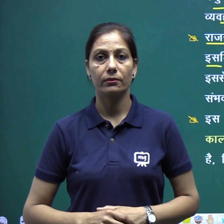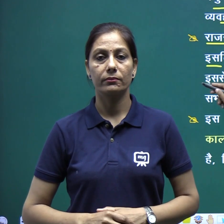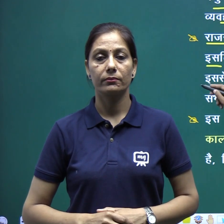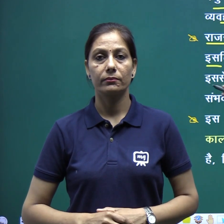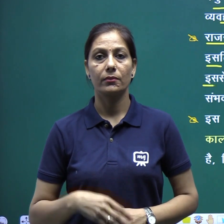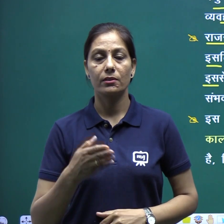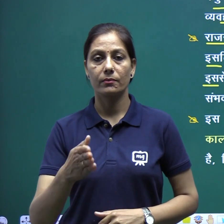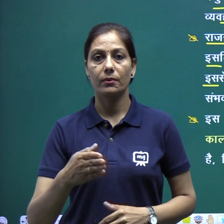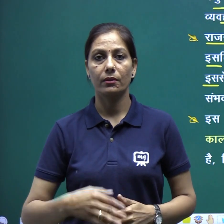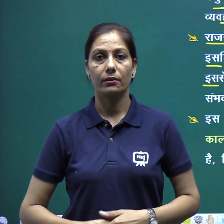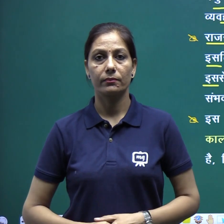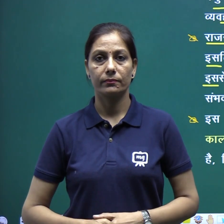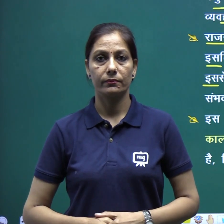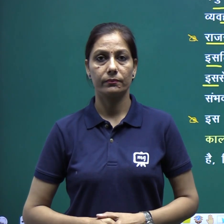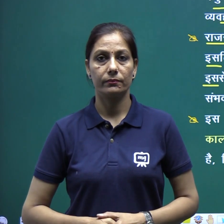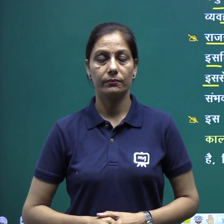इसमें